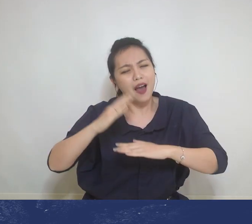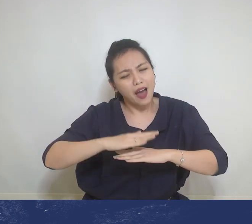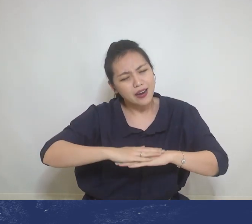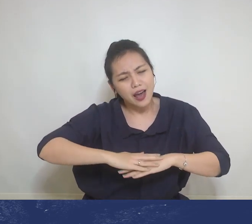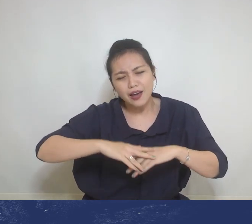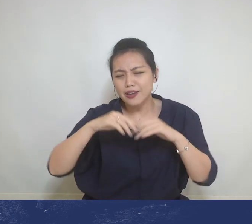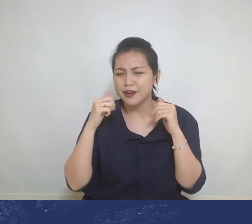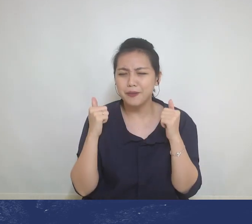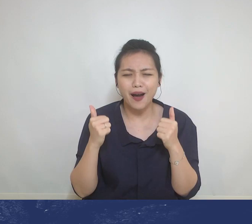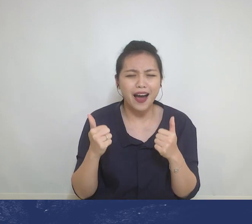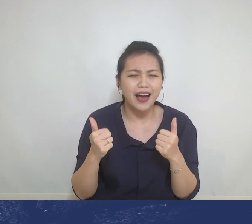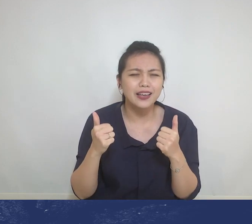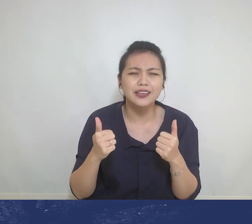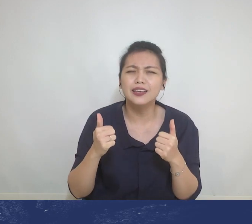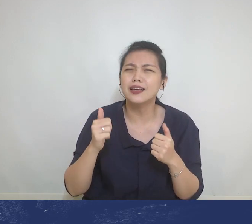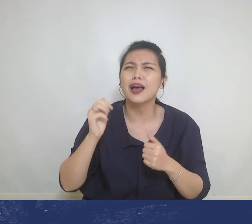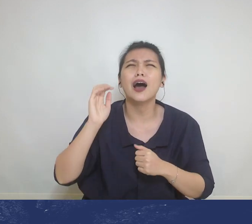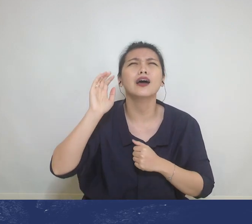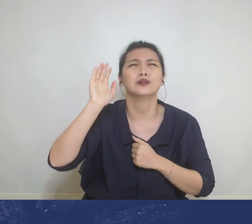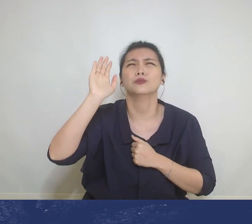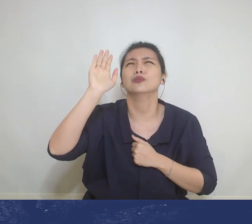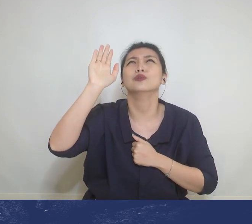kagum akan